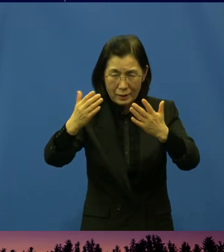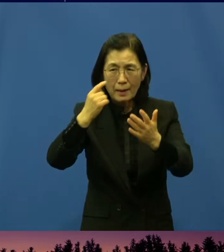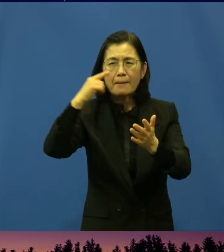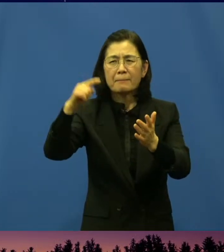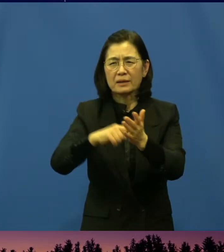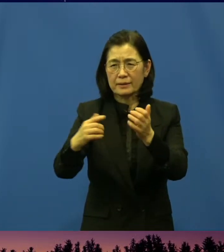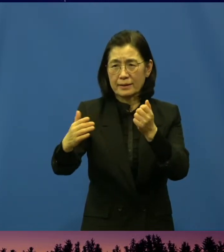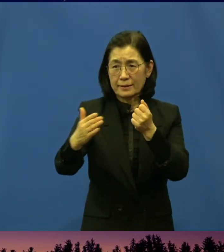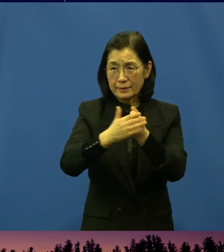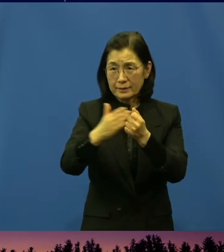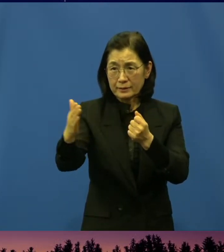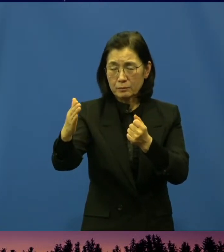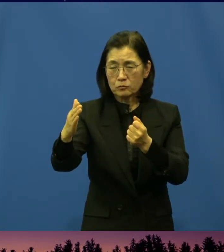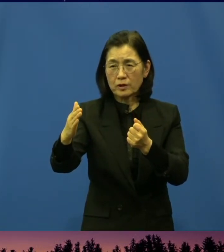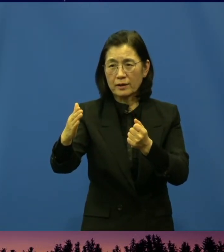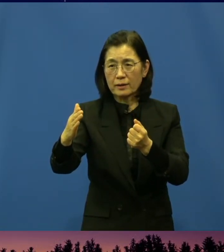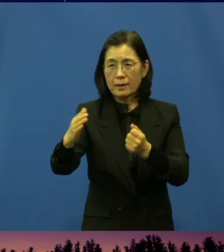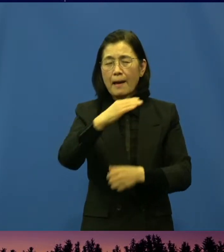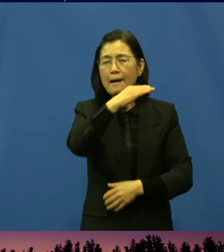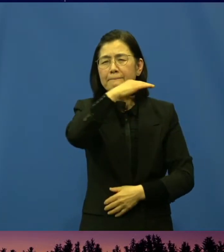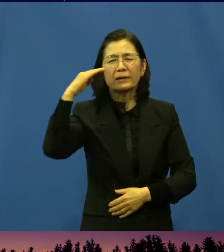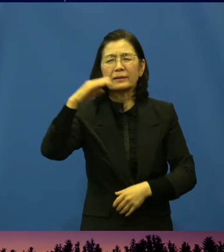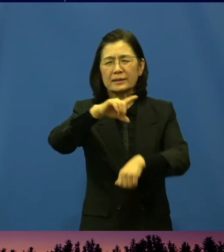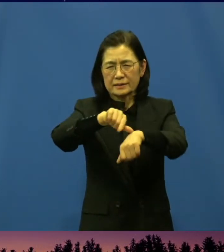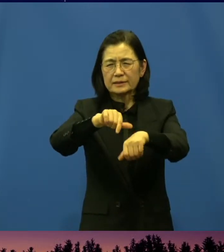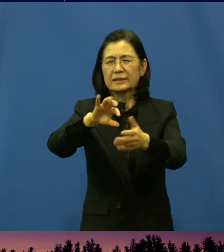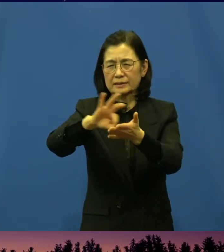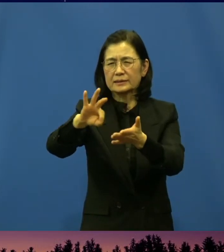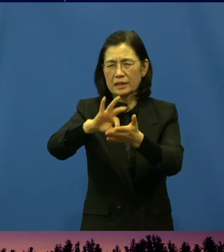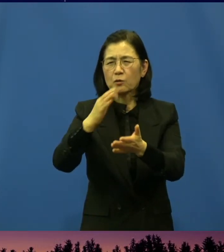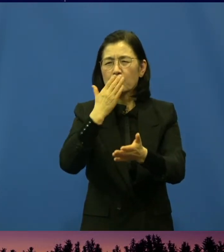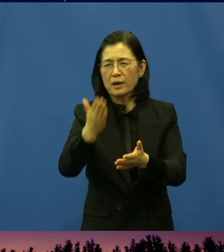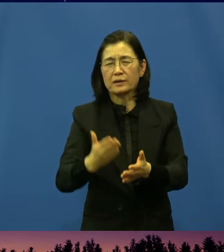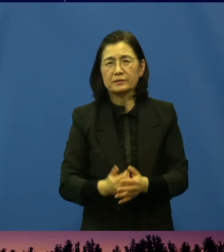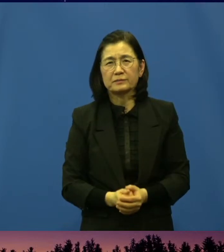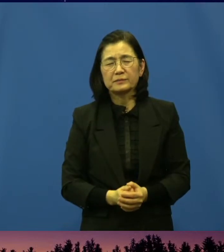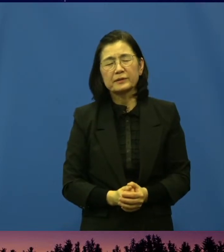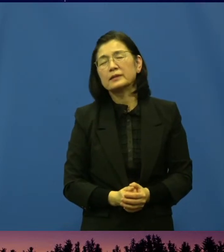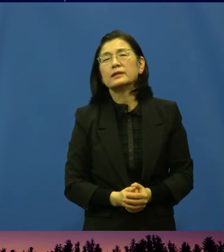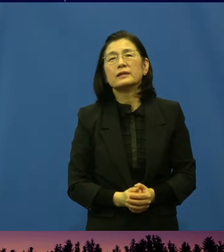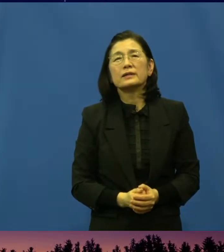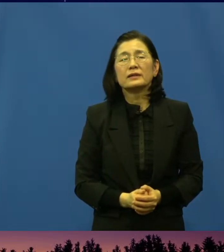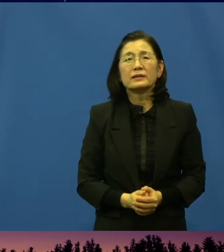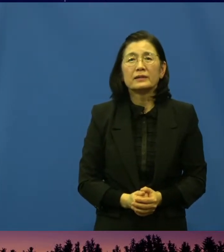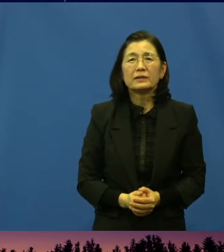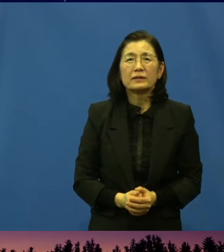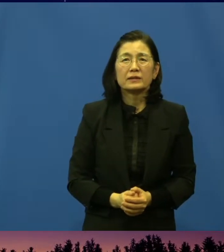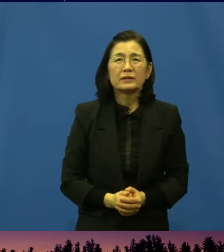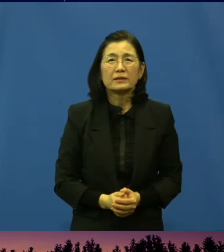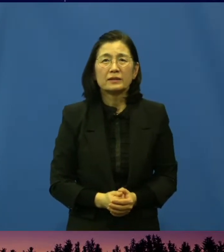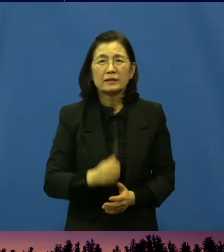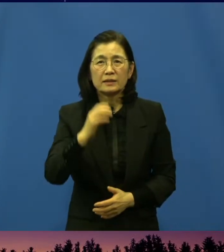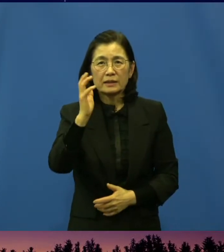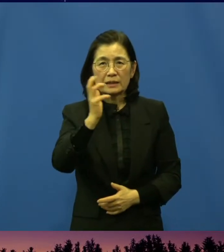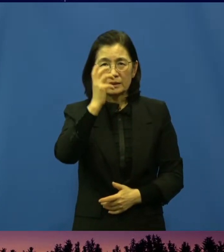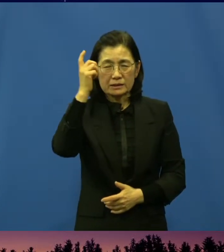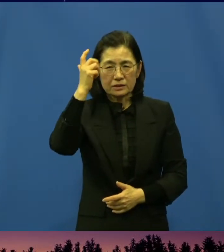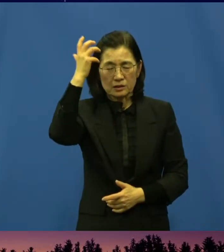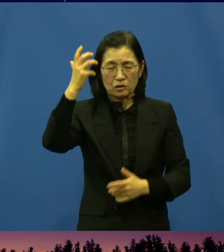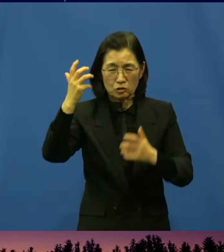그러니까 이게 술 취한다는 말이 그냥 알코올을 먹었다 이만 아니고, 성령의